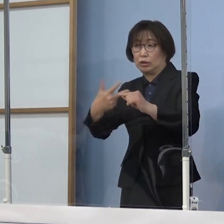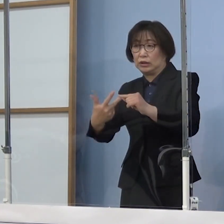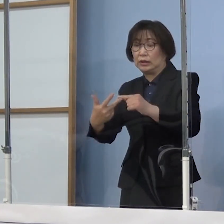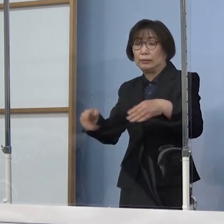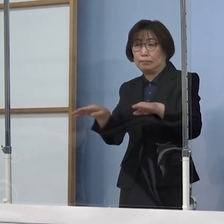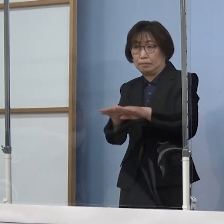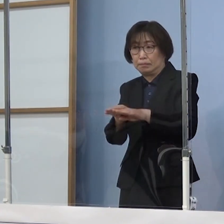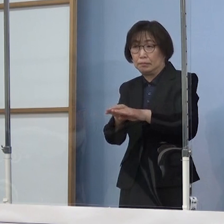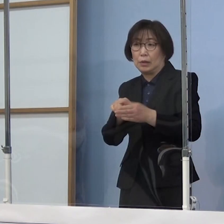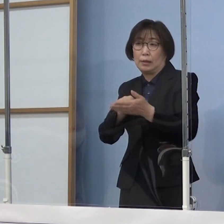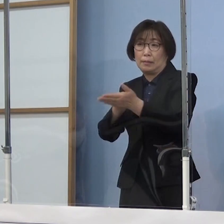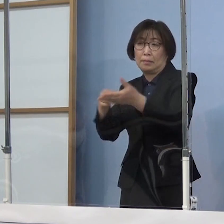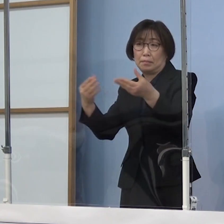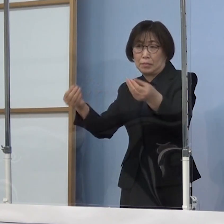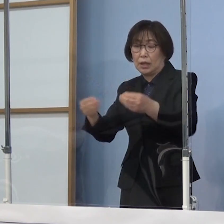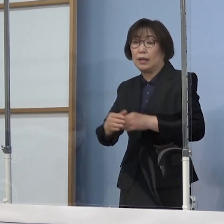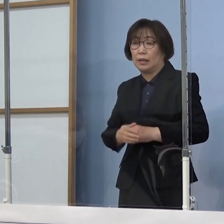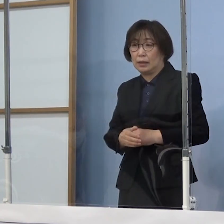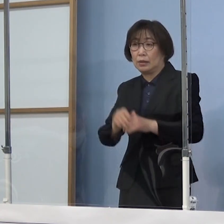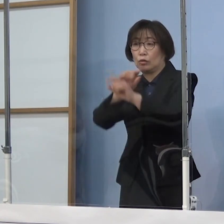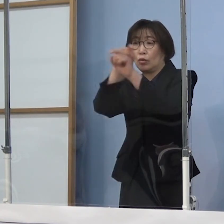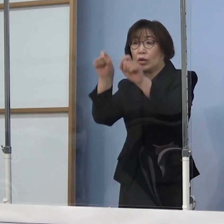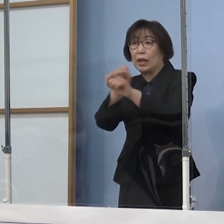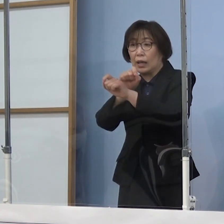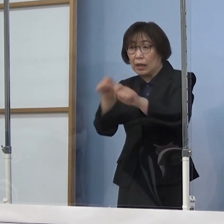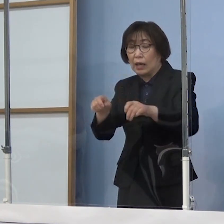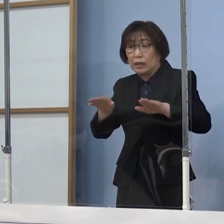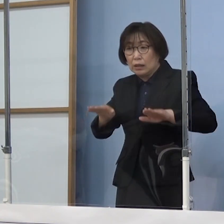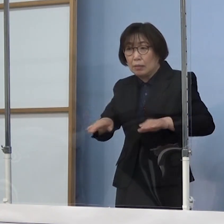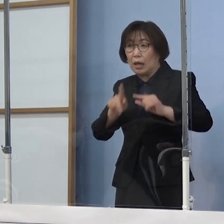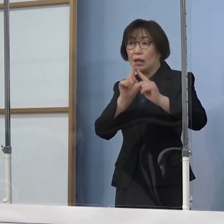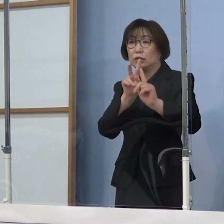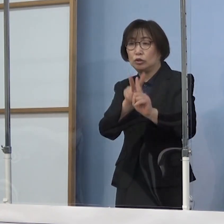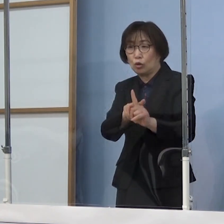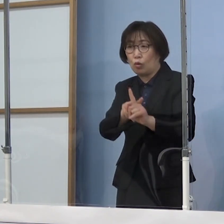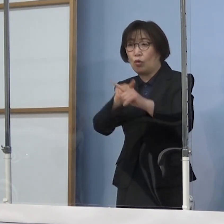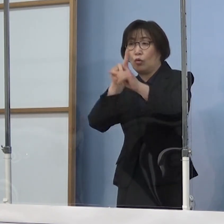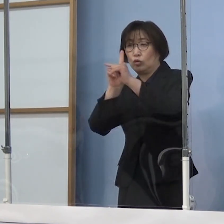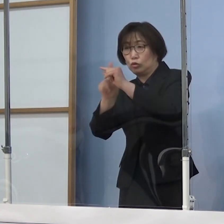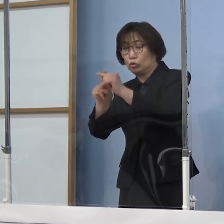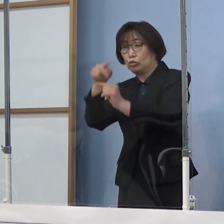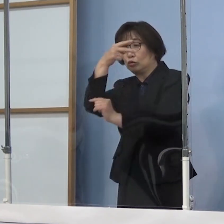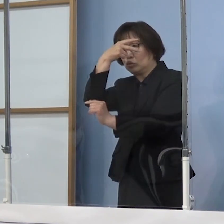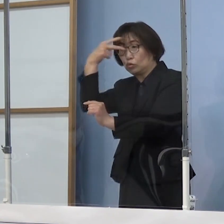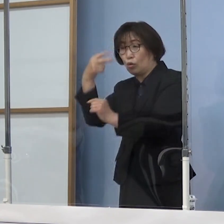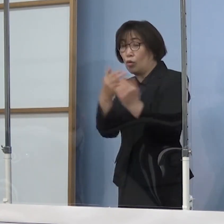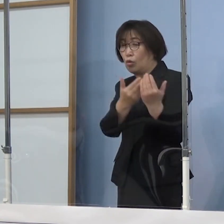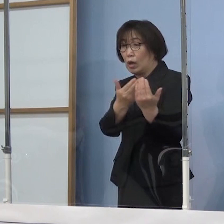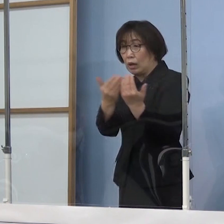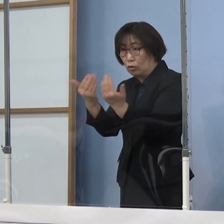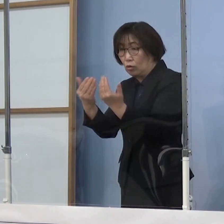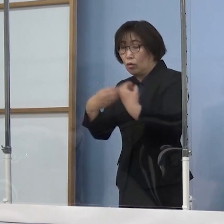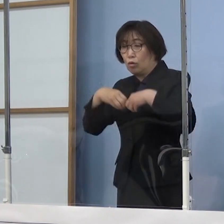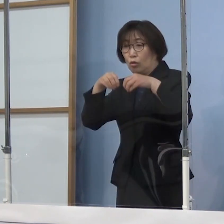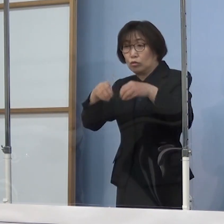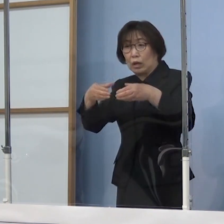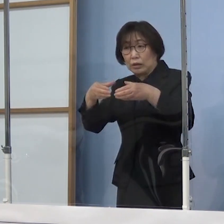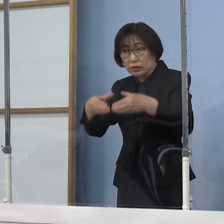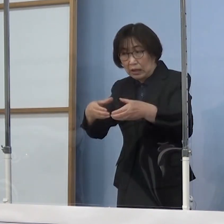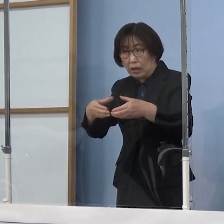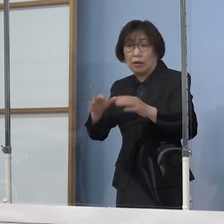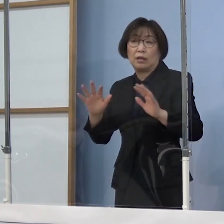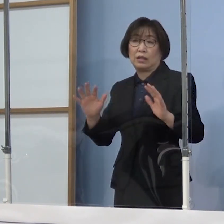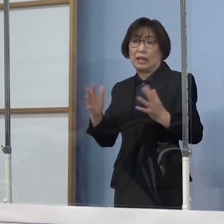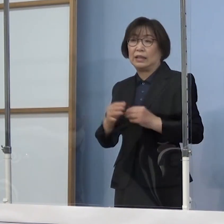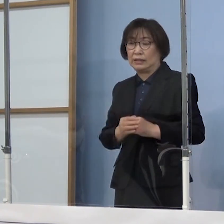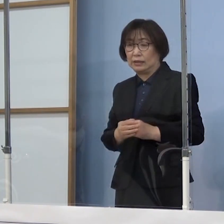ました。こうした結果、今では小中高における、クラスターはもちろんのこと、